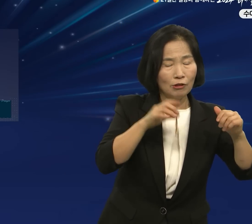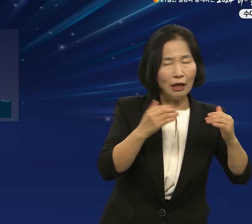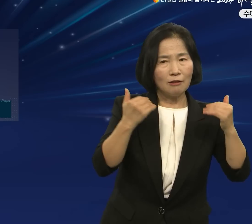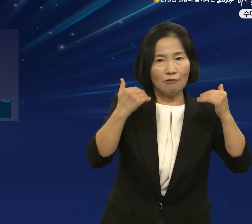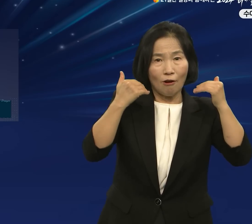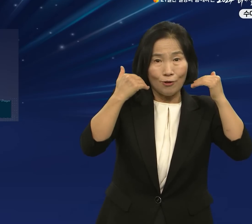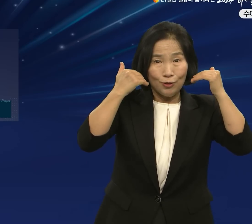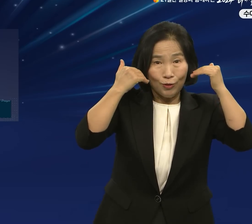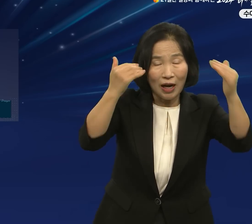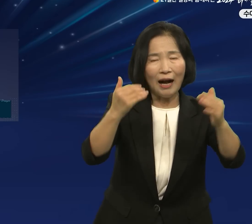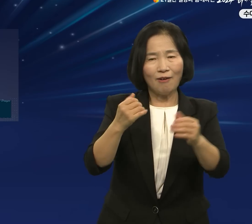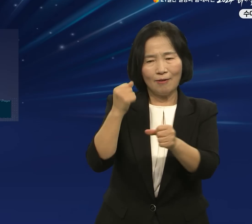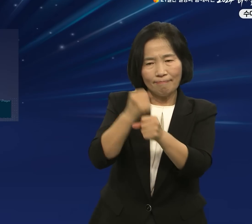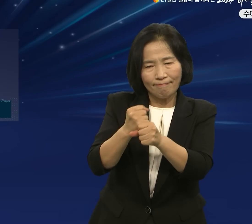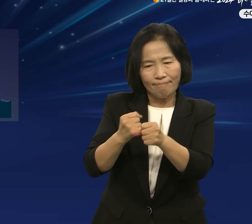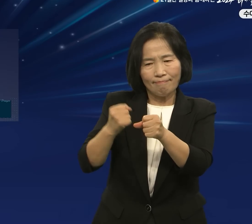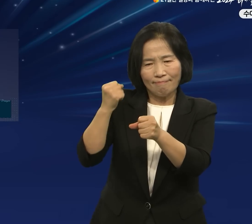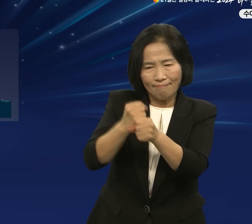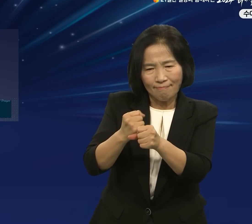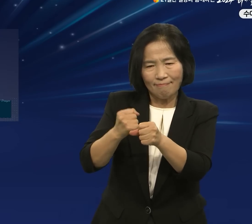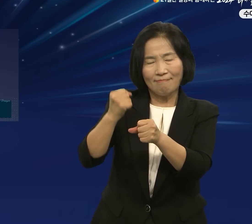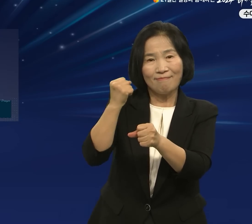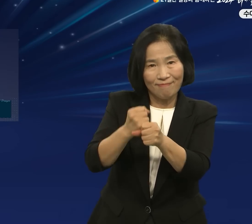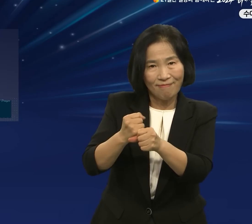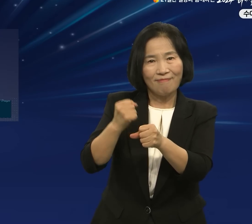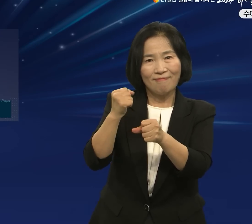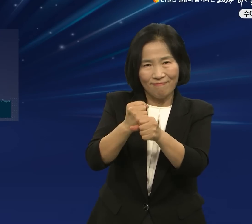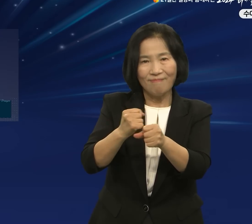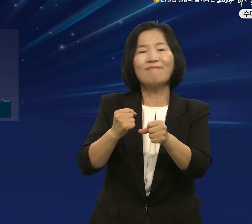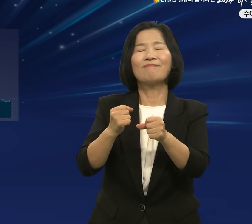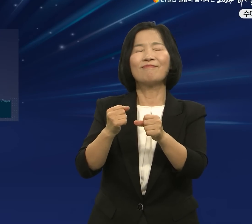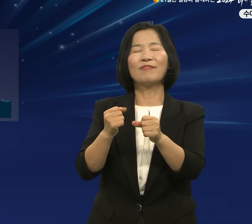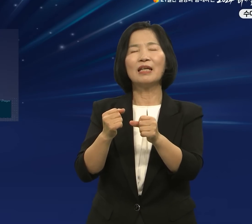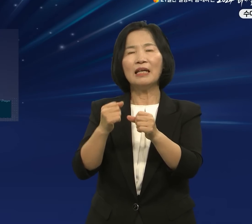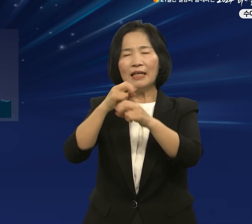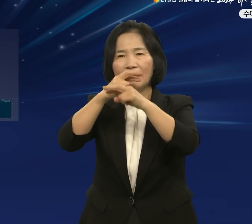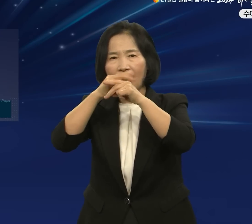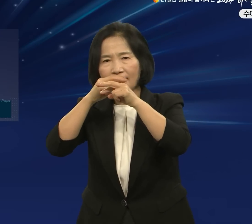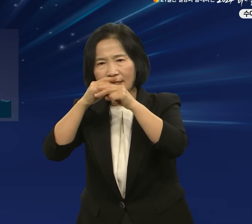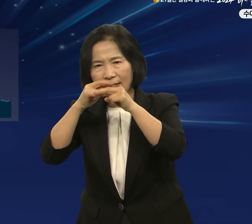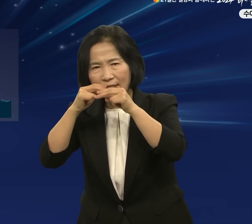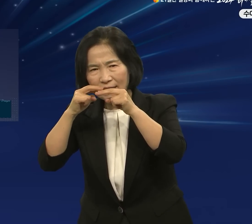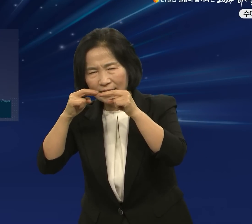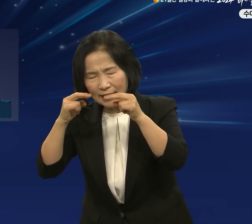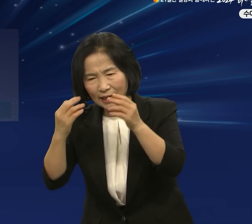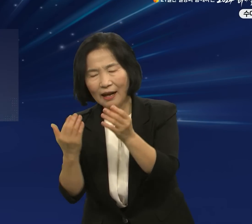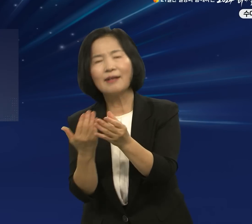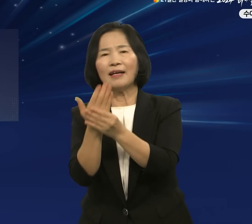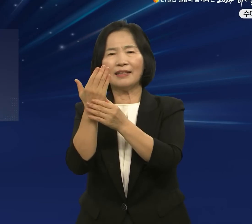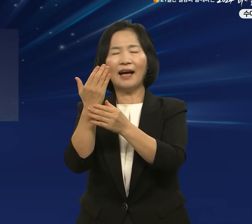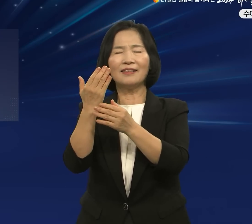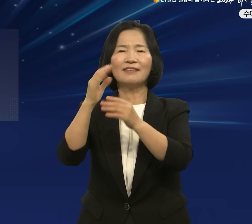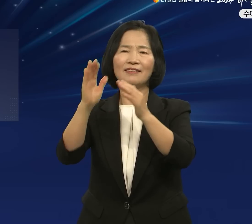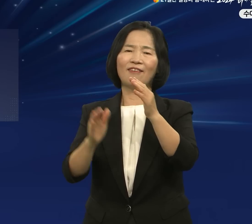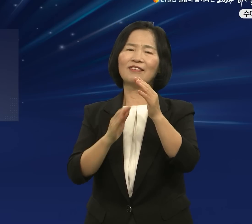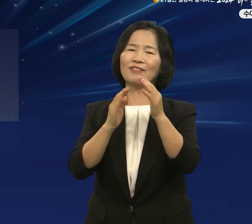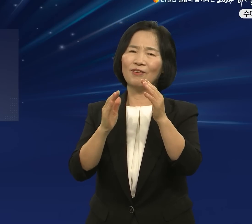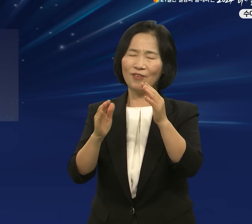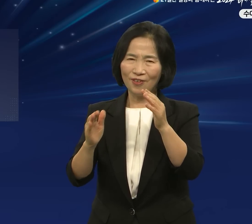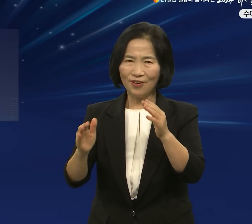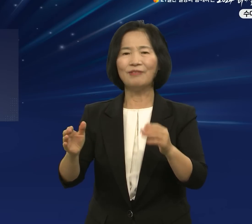빚어가는 향기 나는 성도인 것입니다. 지금 나의 상황이